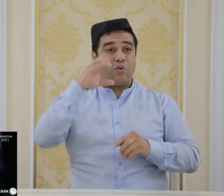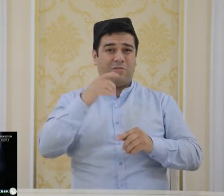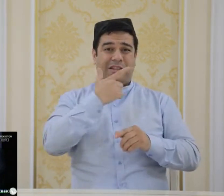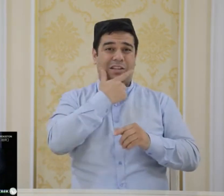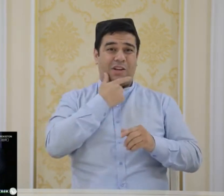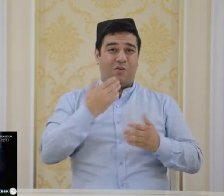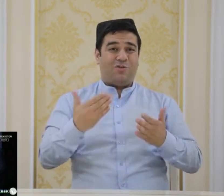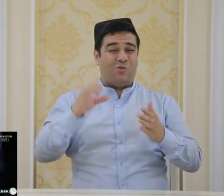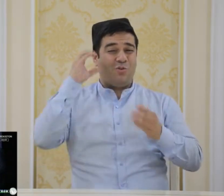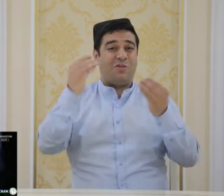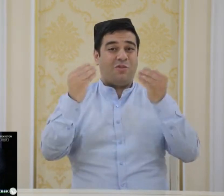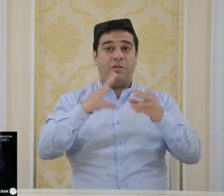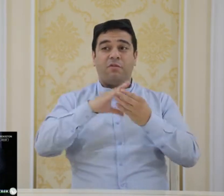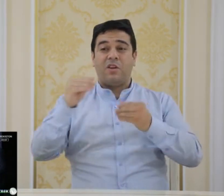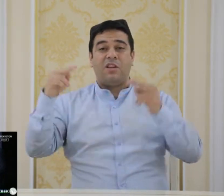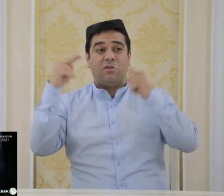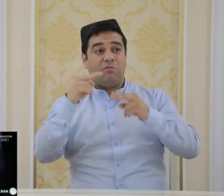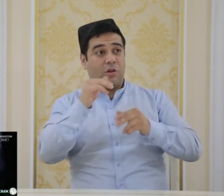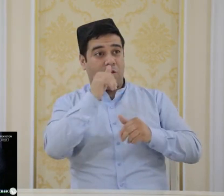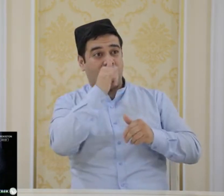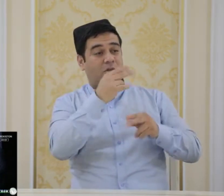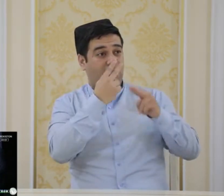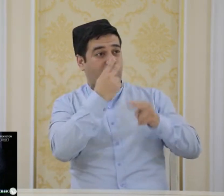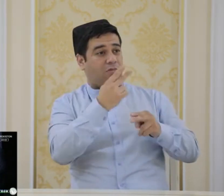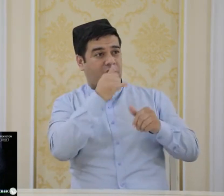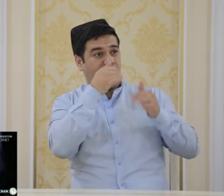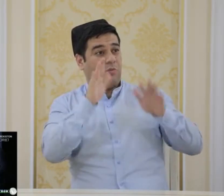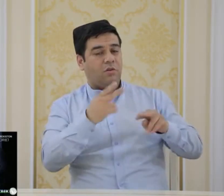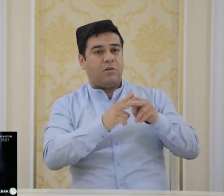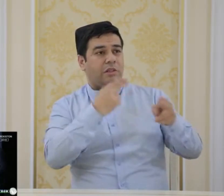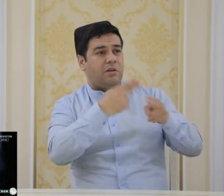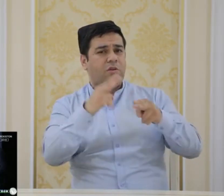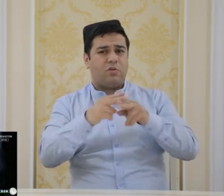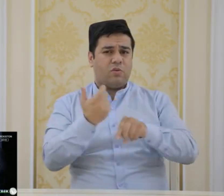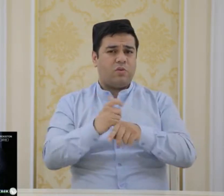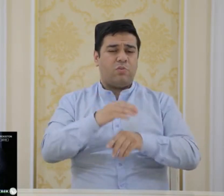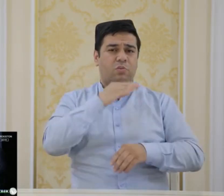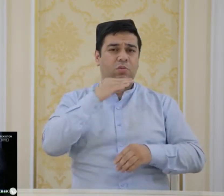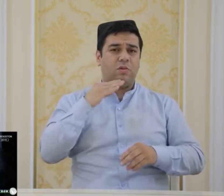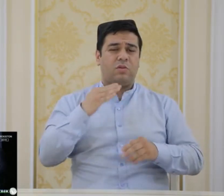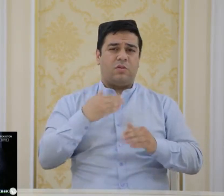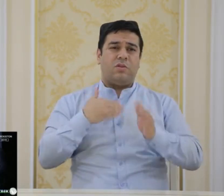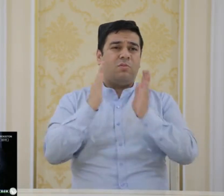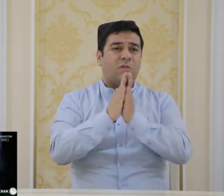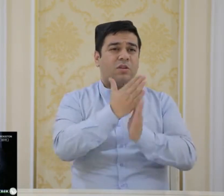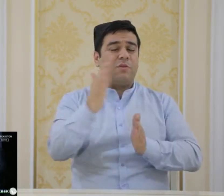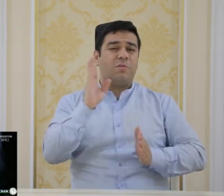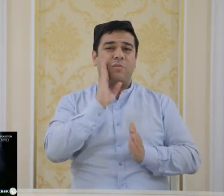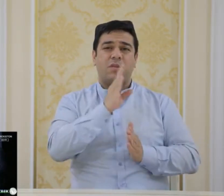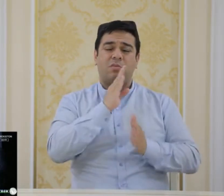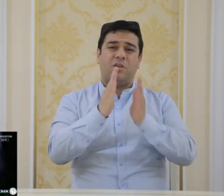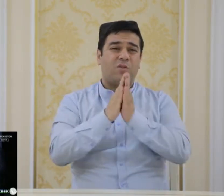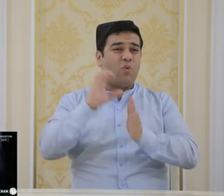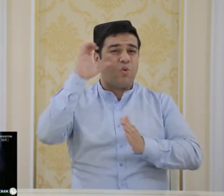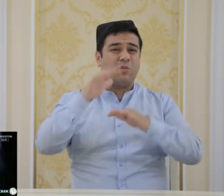yaşına vatken ki kuramagandan kıvatken işledim uyuyayım ama bunu. Ben bunu onalardan sorayım ben, bütün